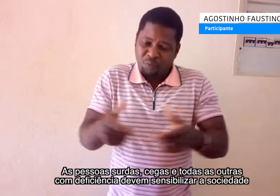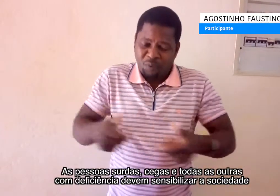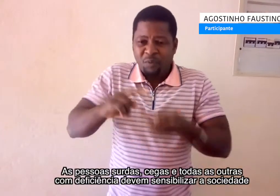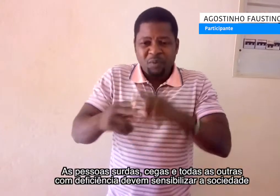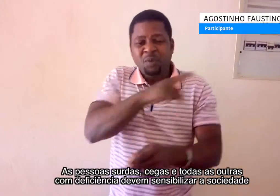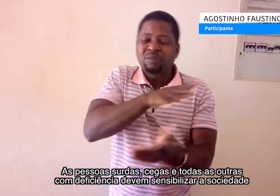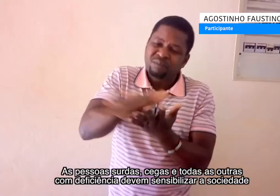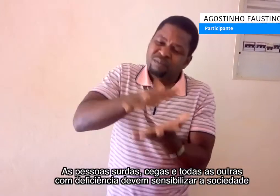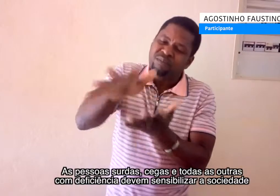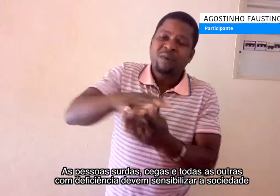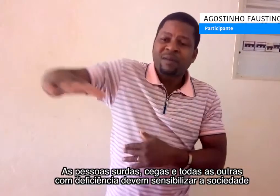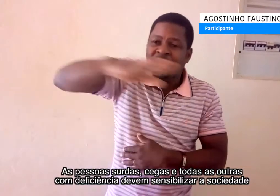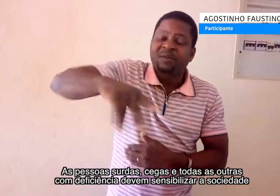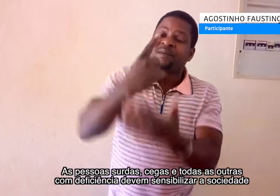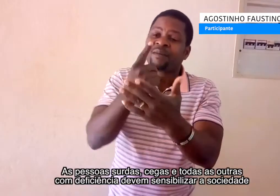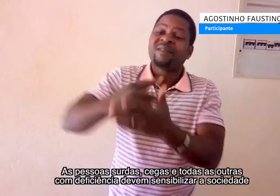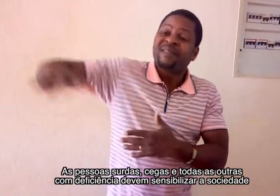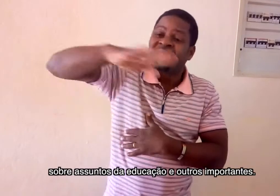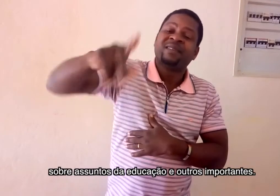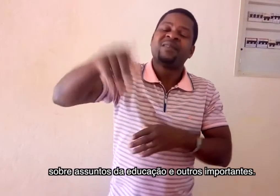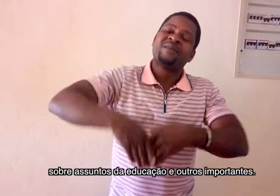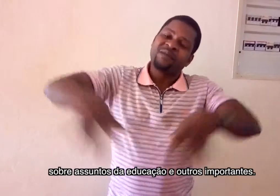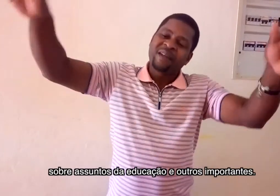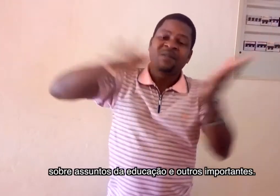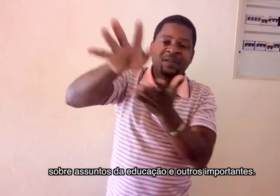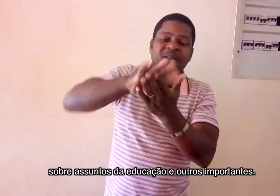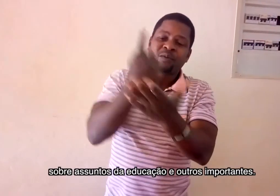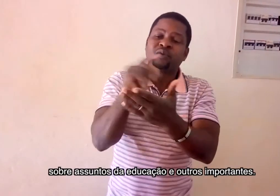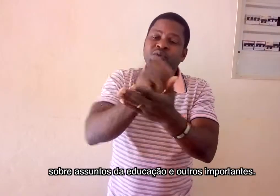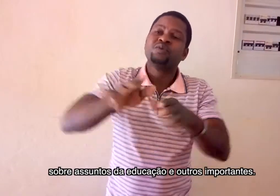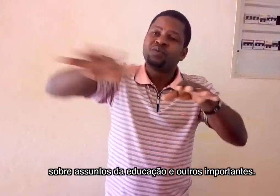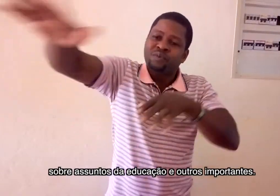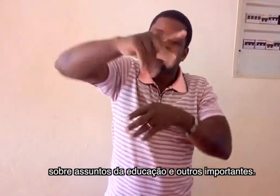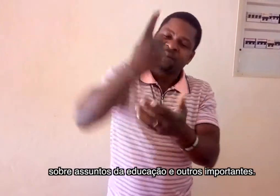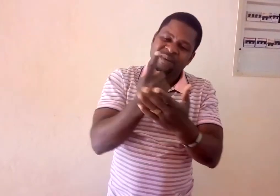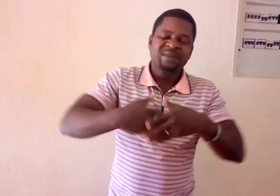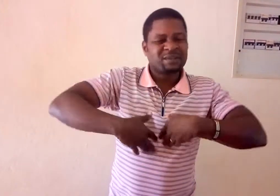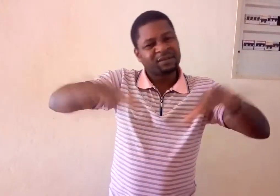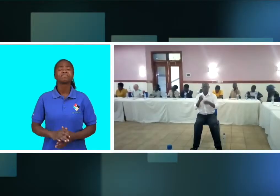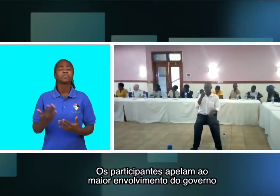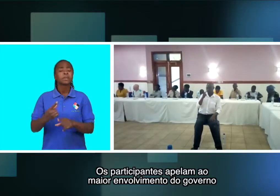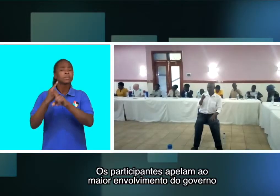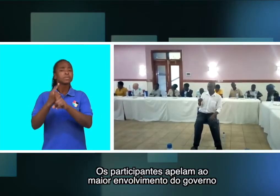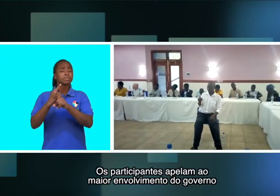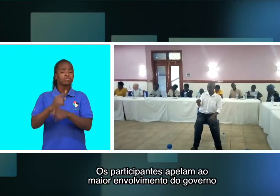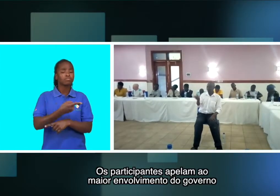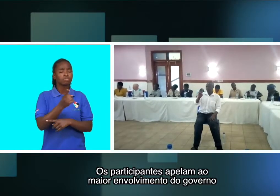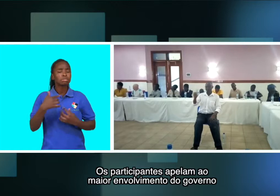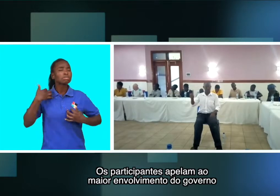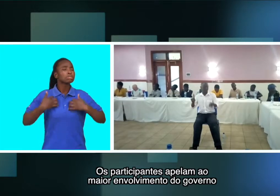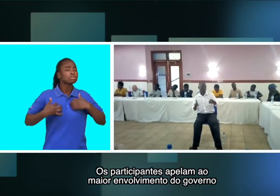pessoas com deficiência devem sensibilizar a sociedade sobre assuntos da educação e outros assuntos importantes. Os